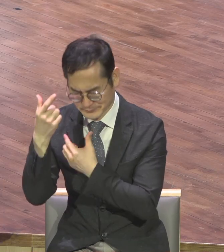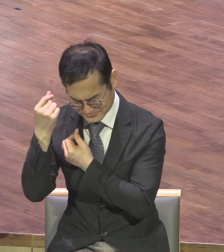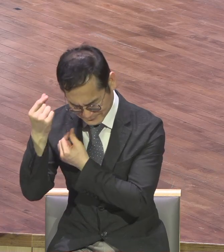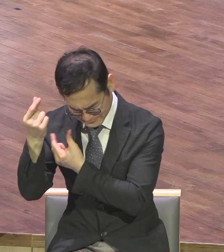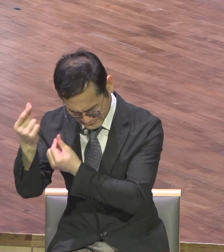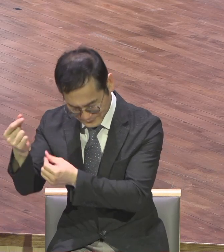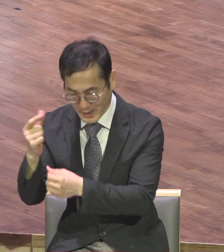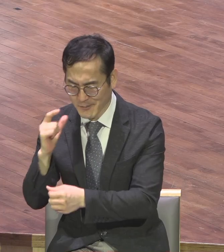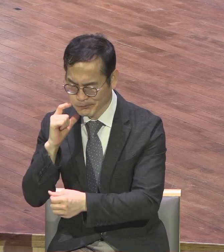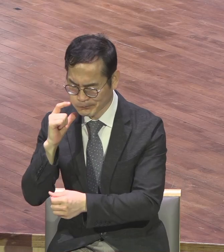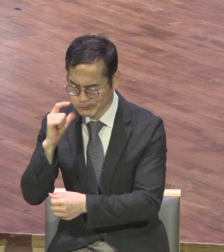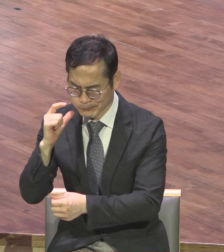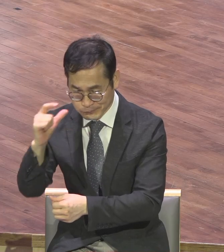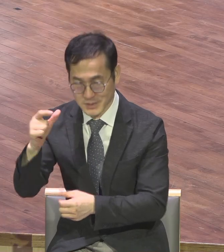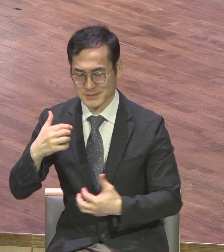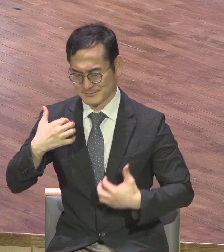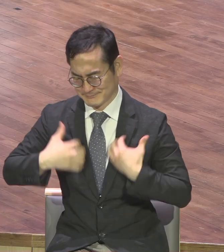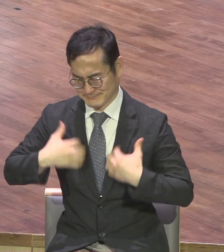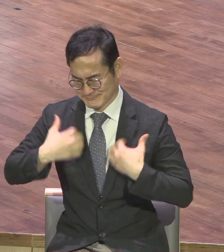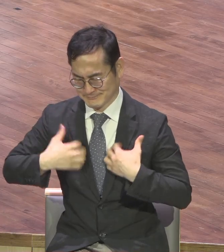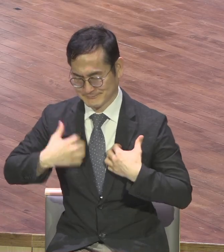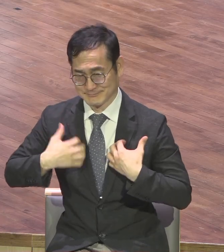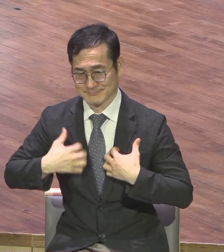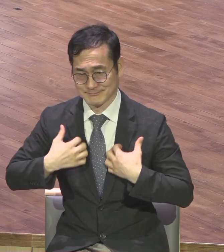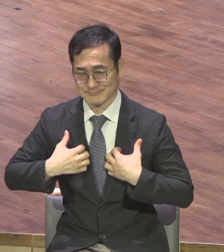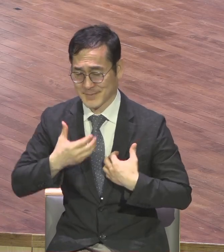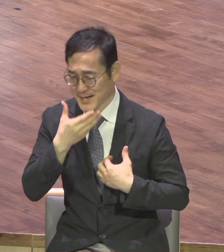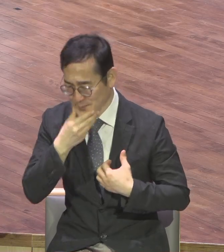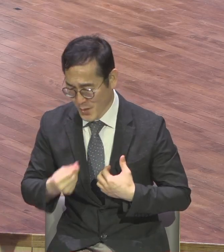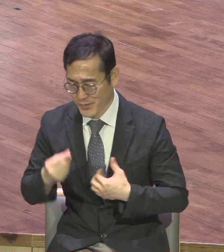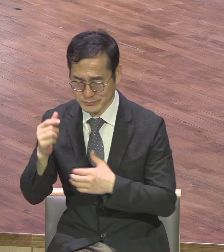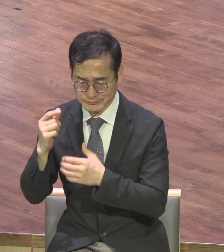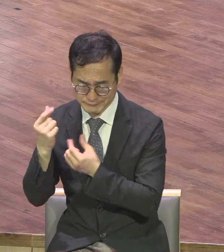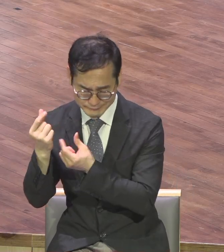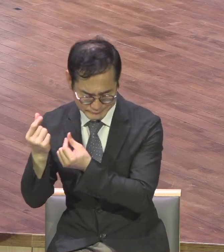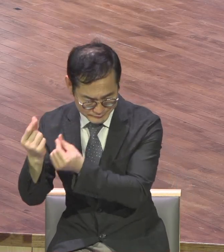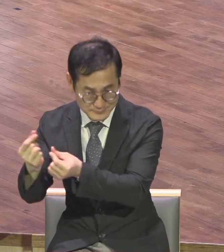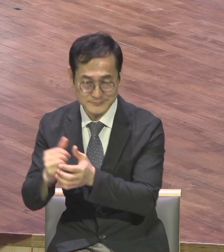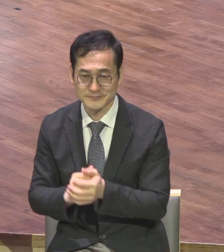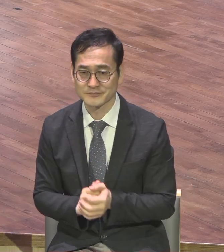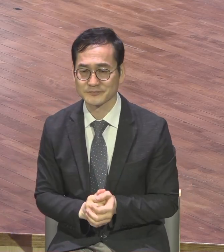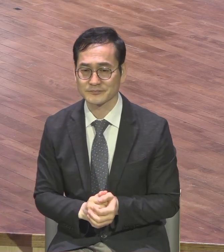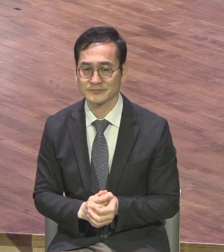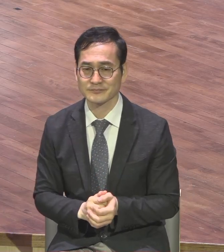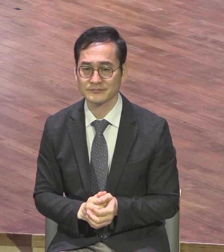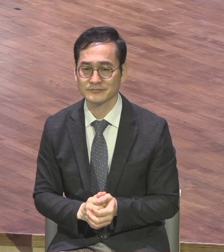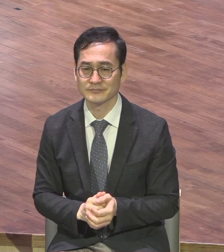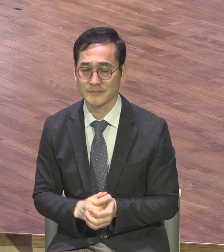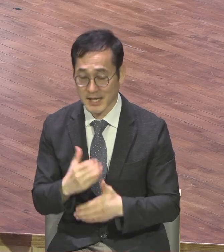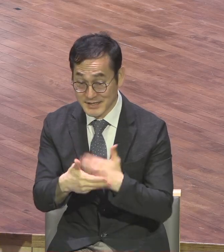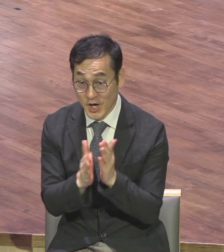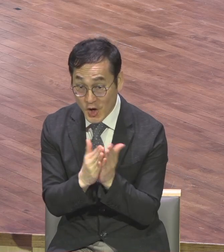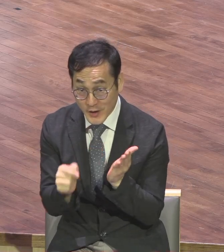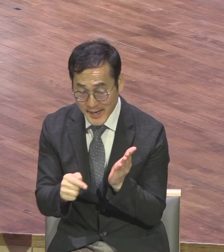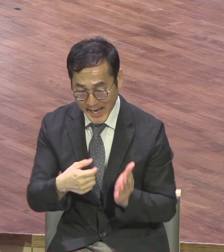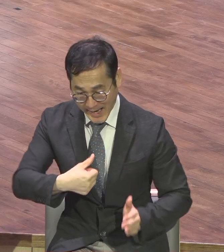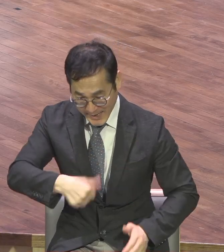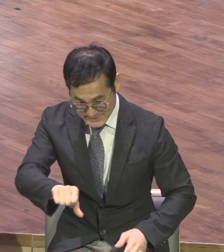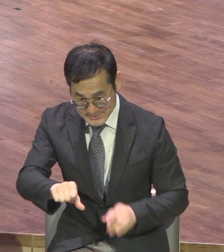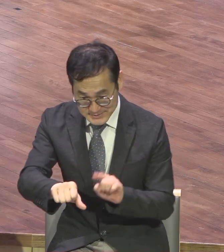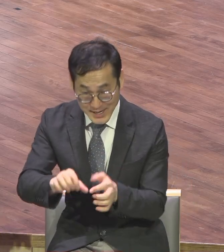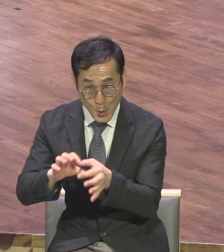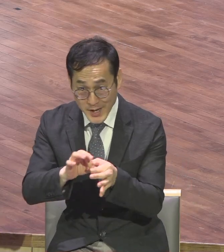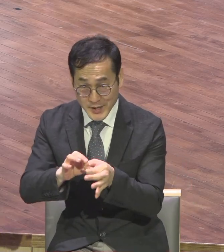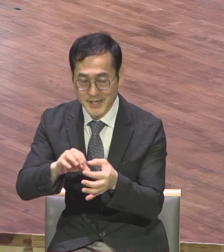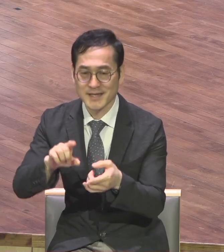이 복음은 하나님이 선지자를 통하여 아들에 관하여 성경에 미리 약속하신 것이라. 그의 아들에